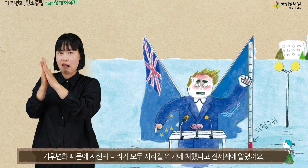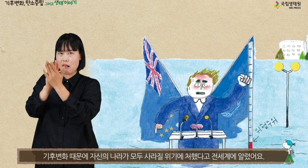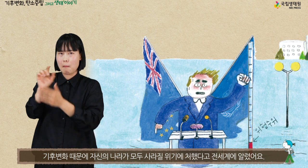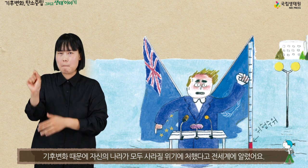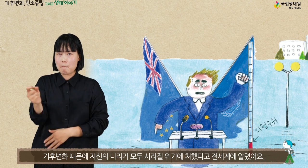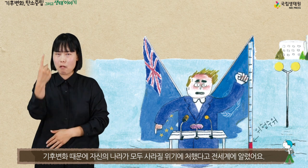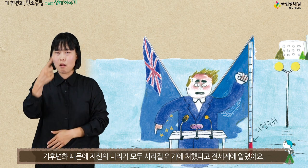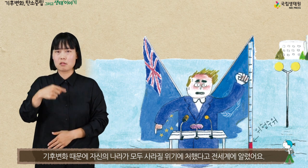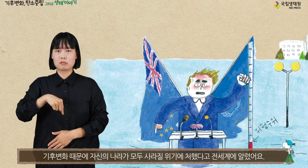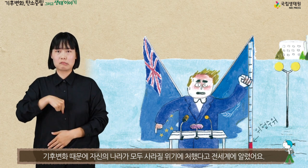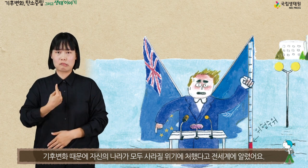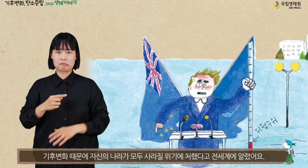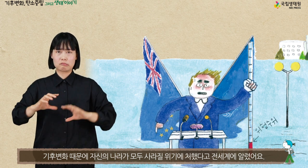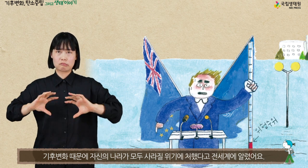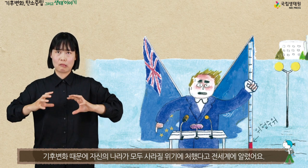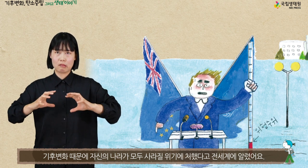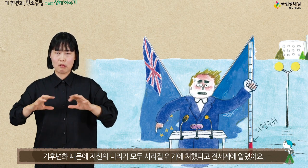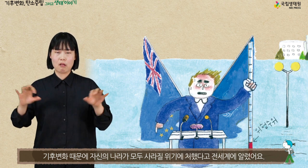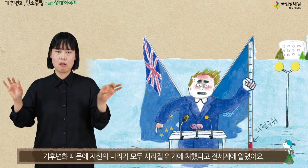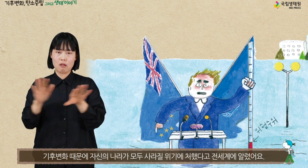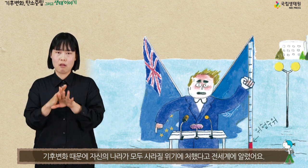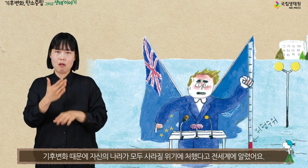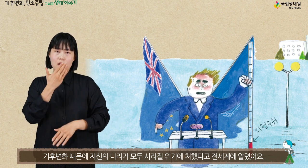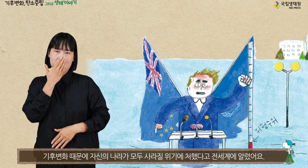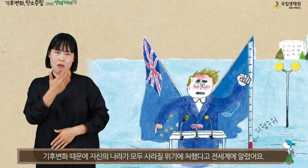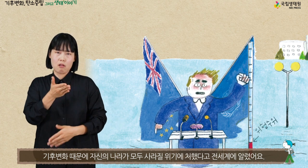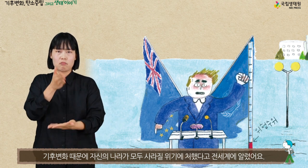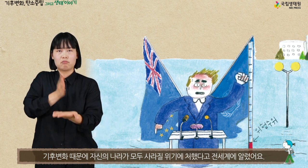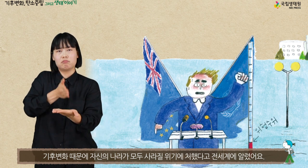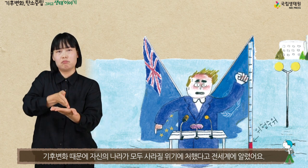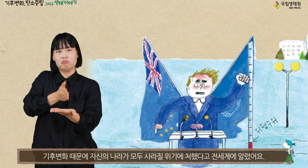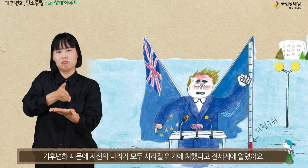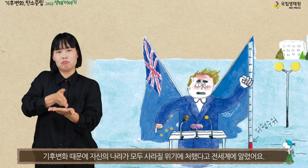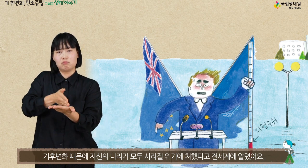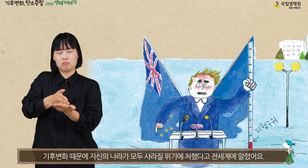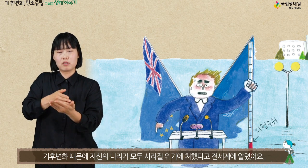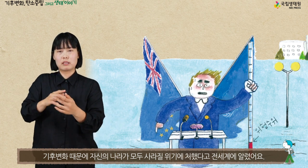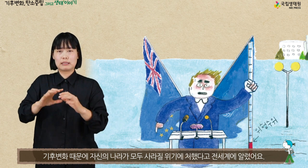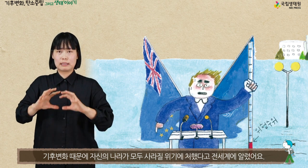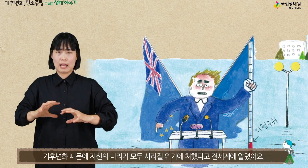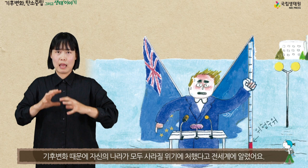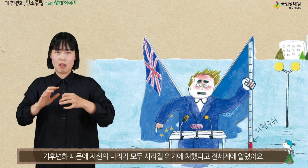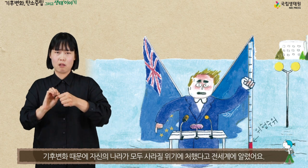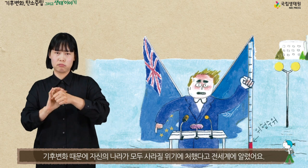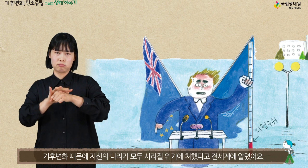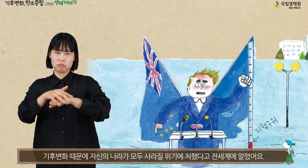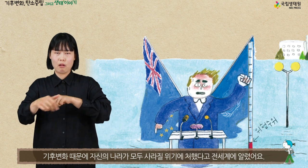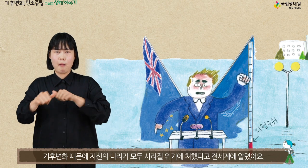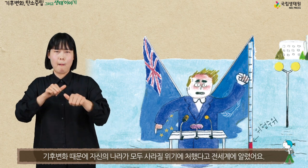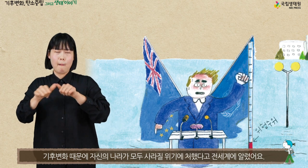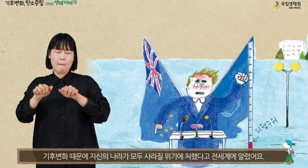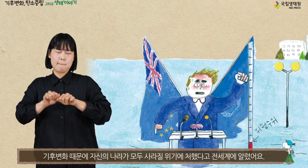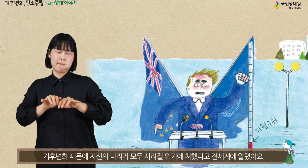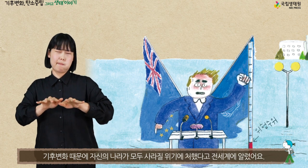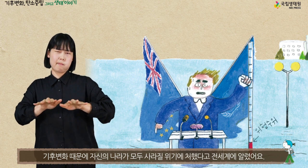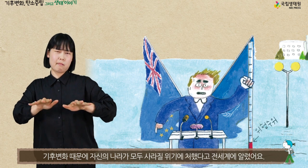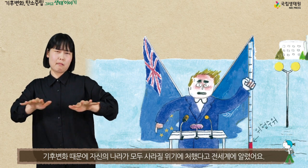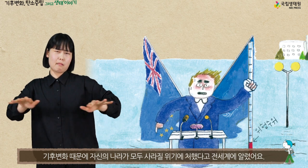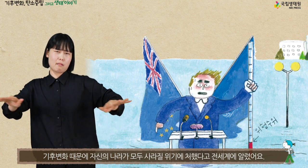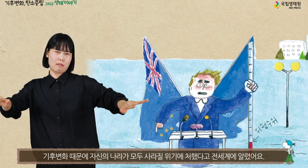기후 변화 때문에 자신의 나라가 모두 사라질 위기에 처했다고 전 세계에 알렸어요.